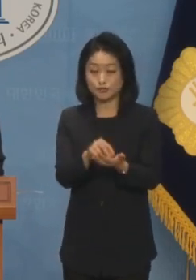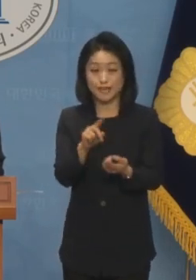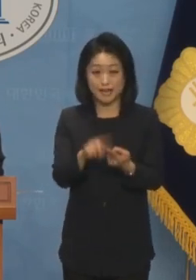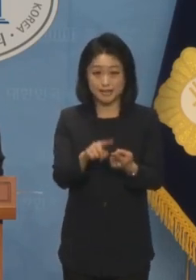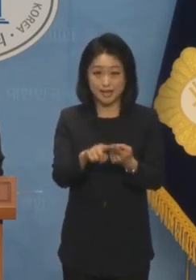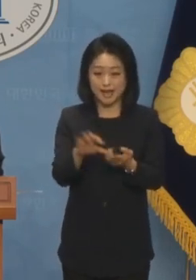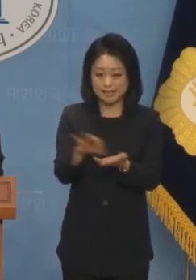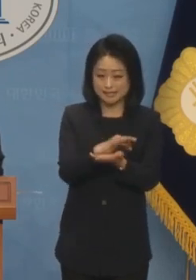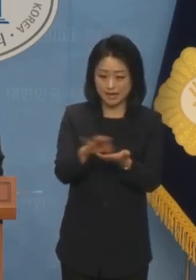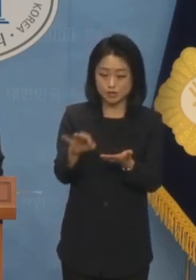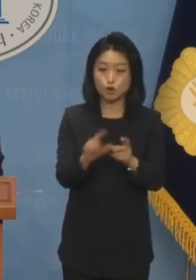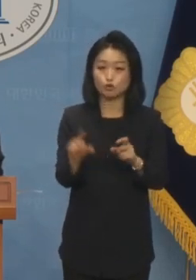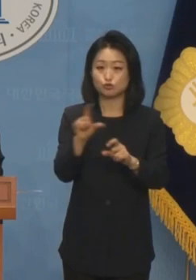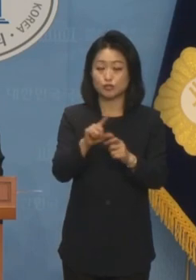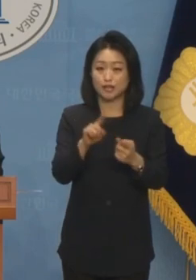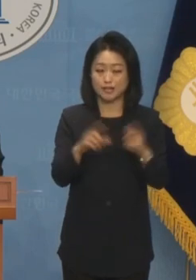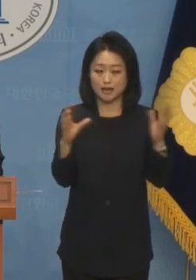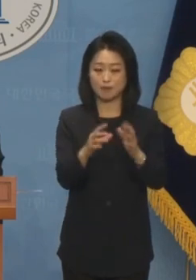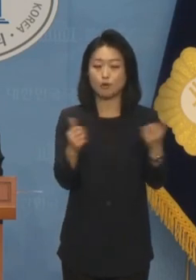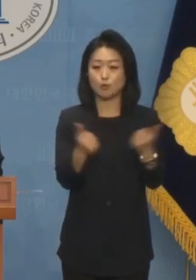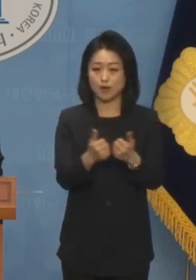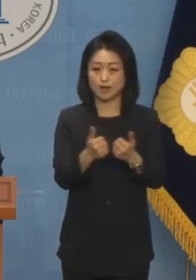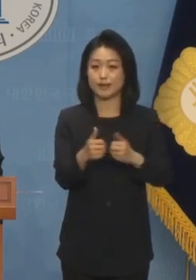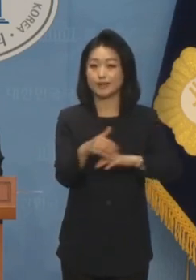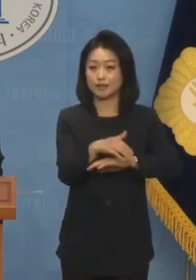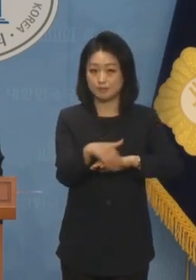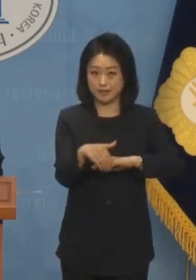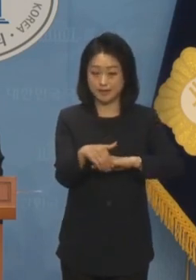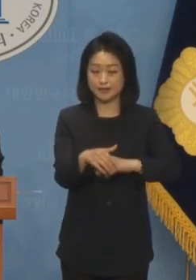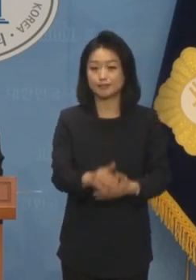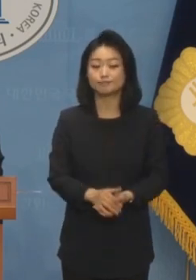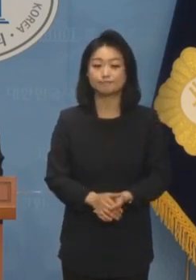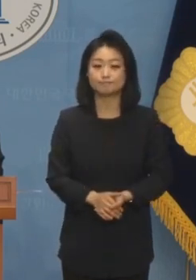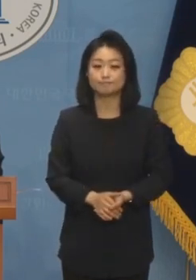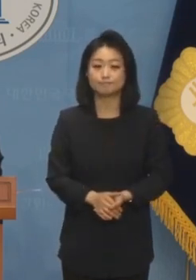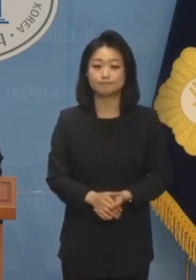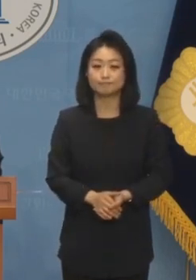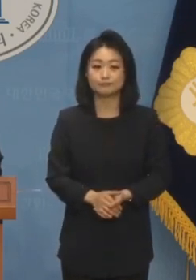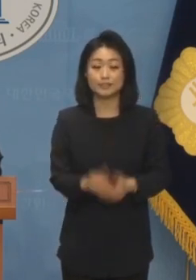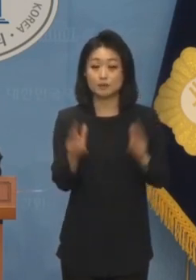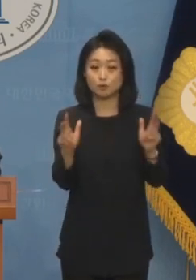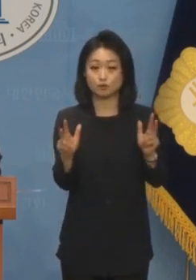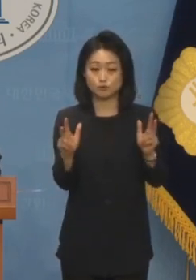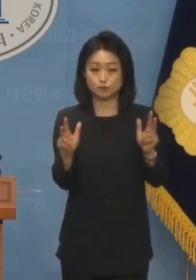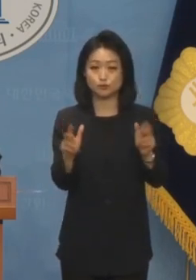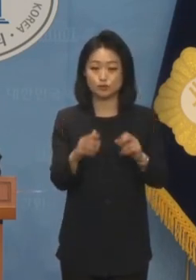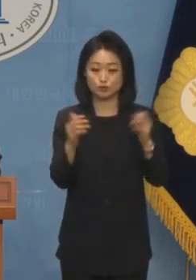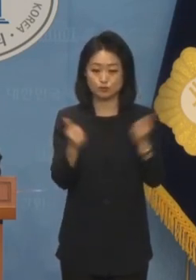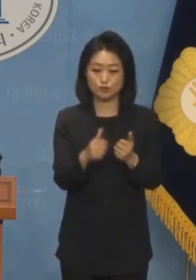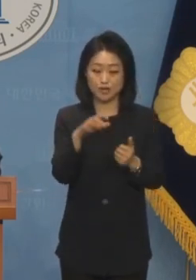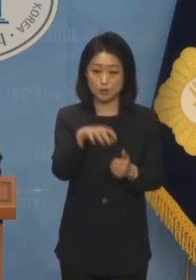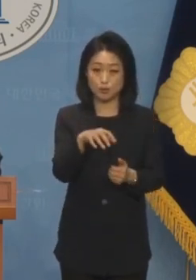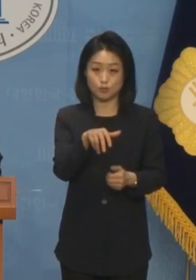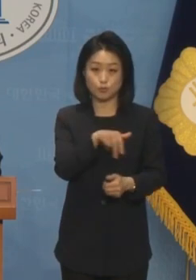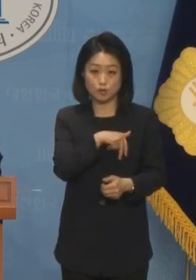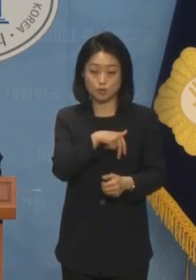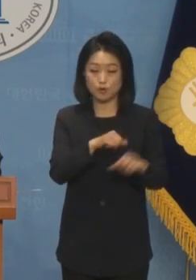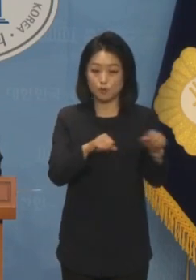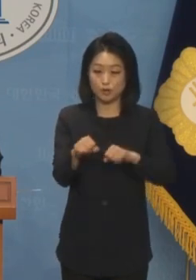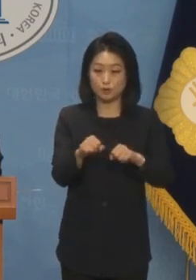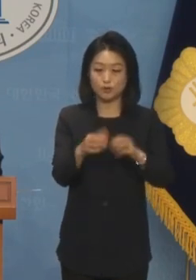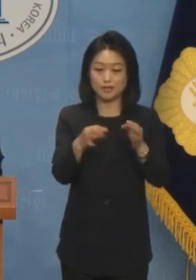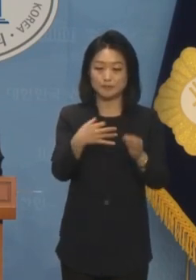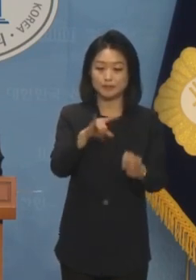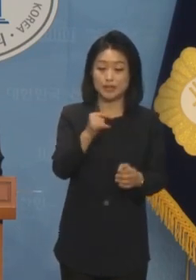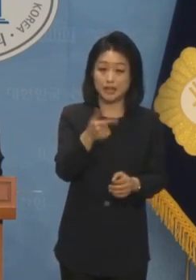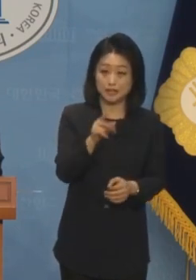추계 보고건으로 전체 회의를 개최할 예정입니다. 이번 주 의회 외교 주요 일정입니다.